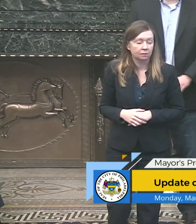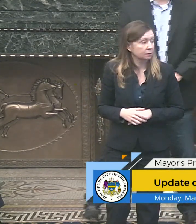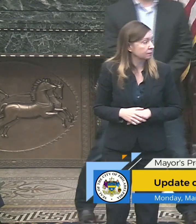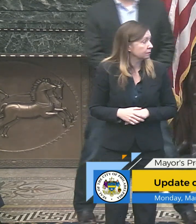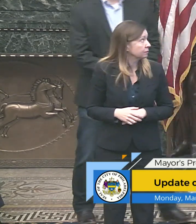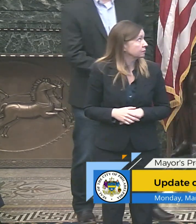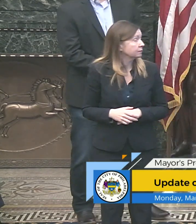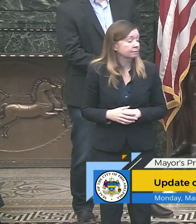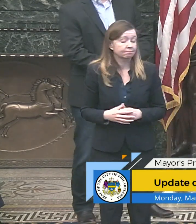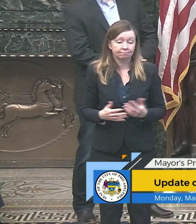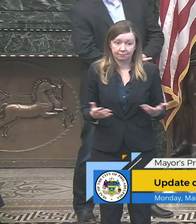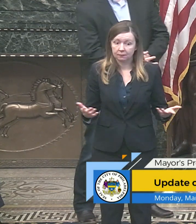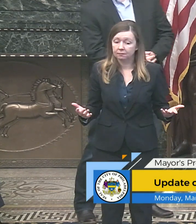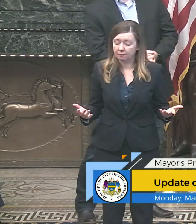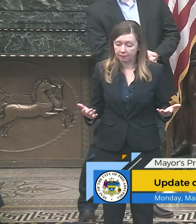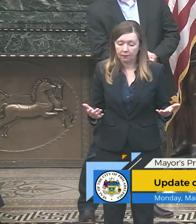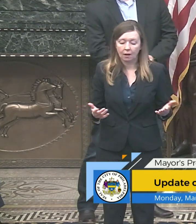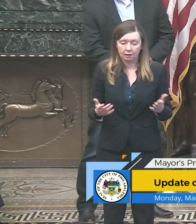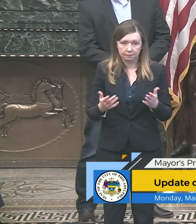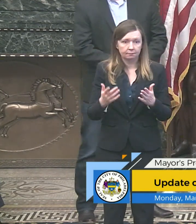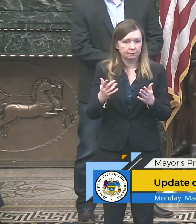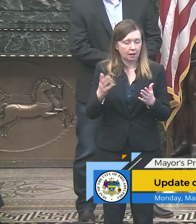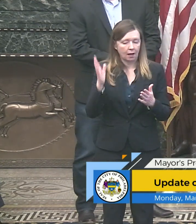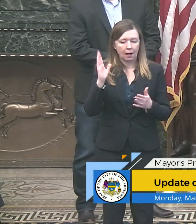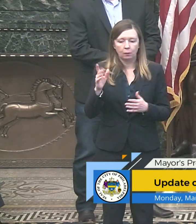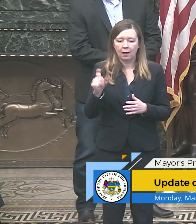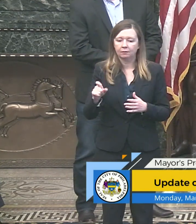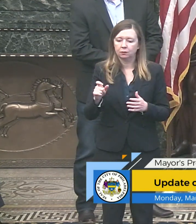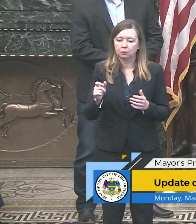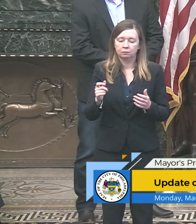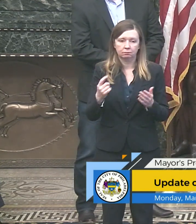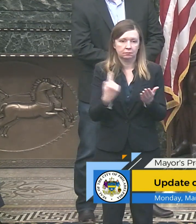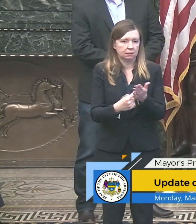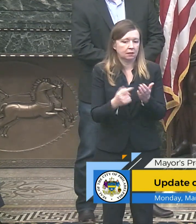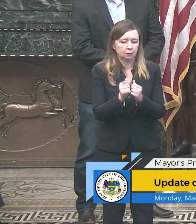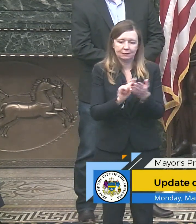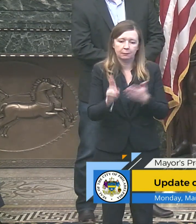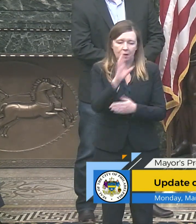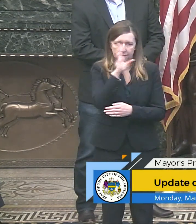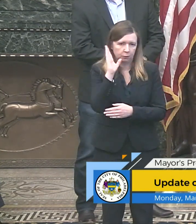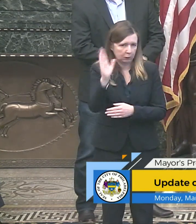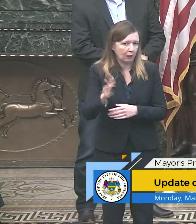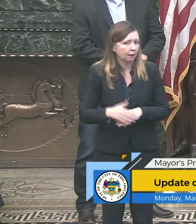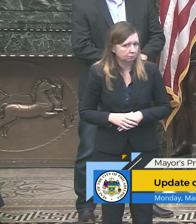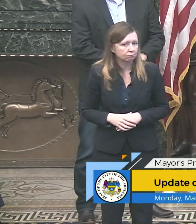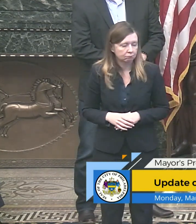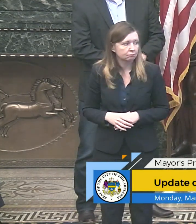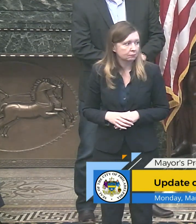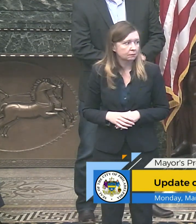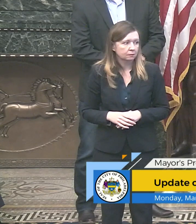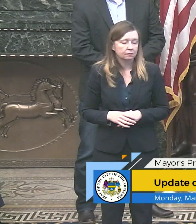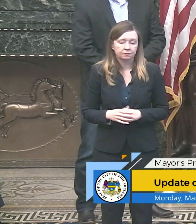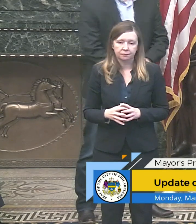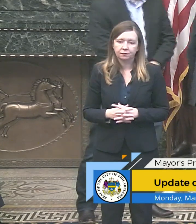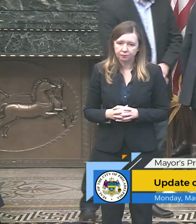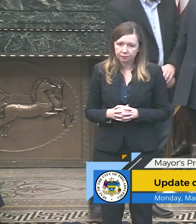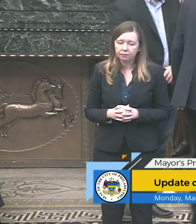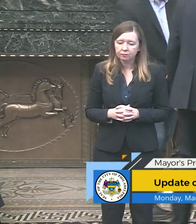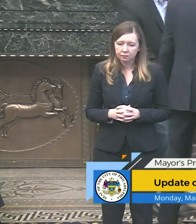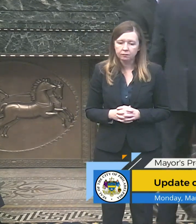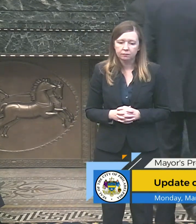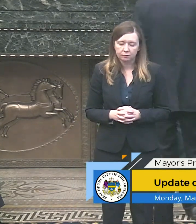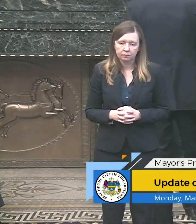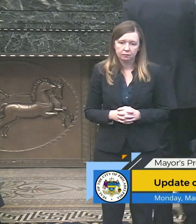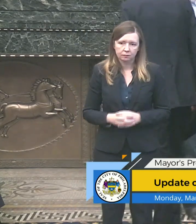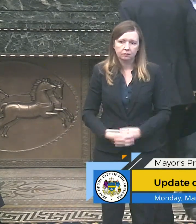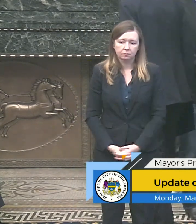We will, I hear the request. I'll have to bring it up with Temple. We'll be happy to bring it up with them. Vamos a reunirnos y vamos a solicitar